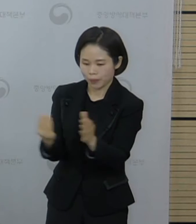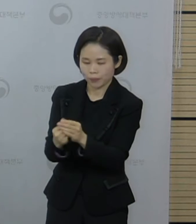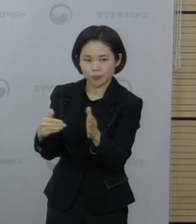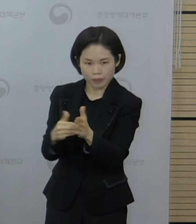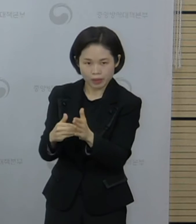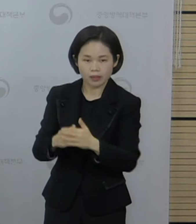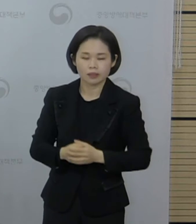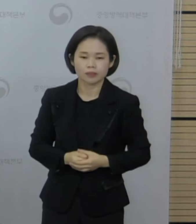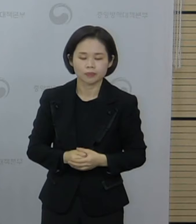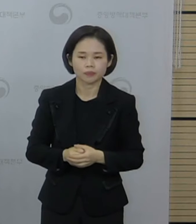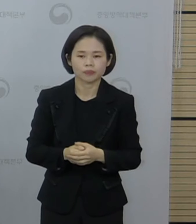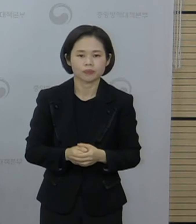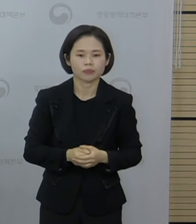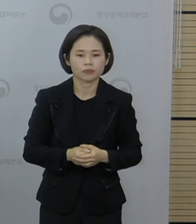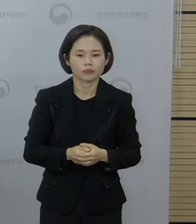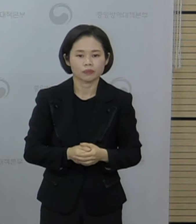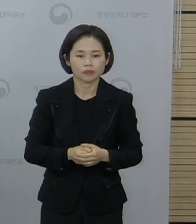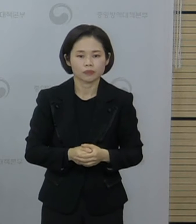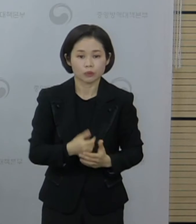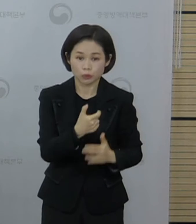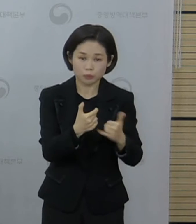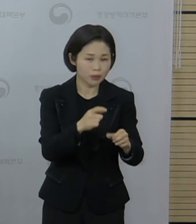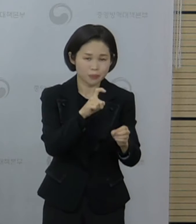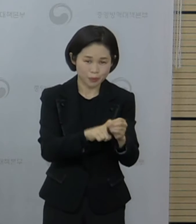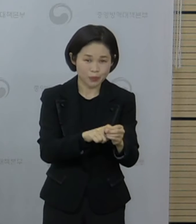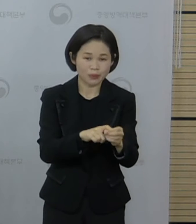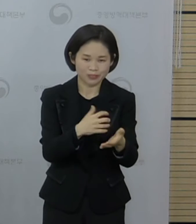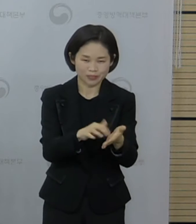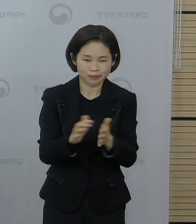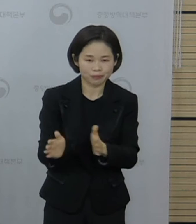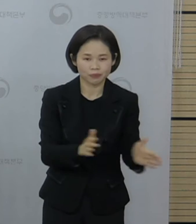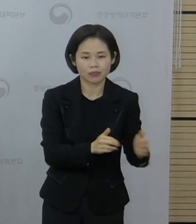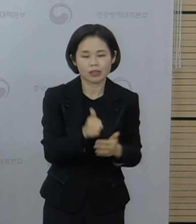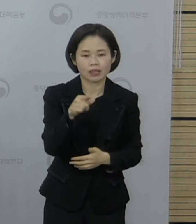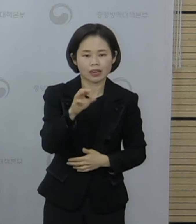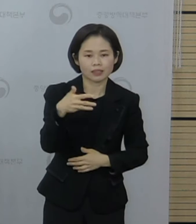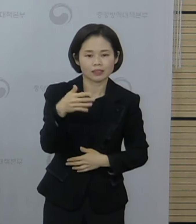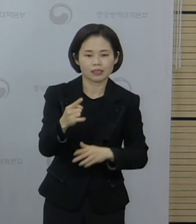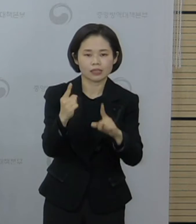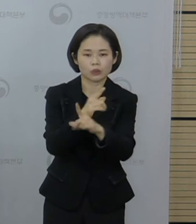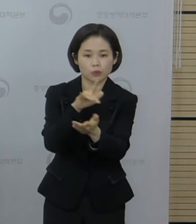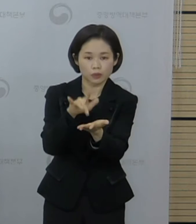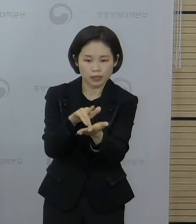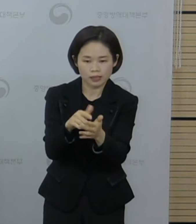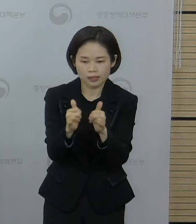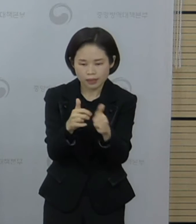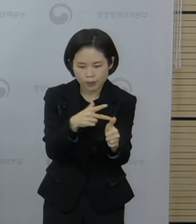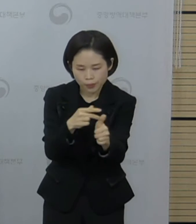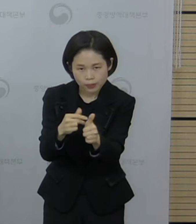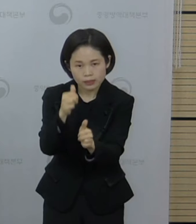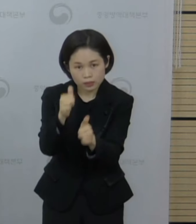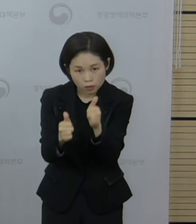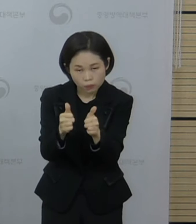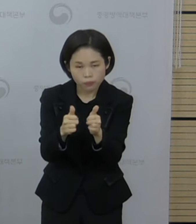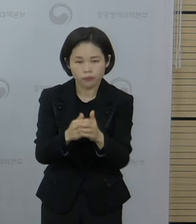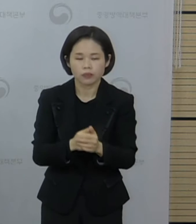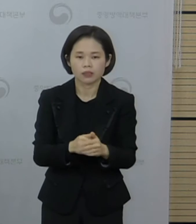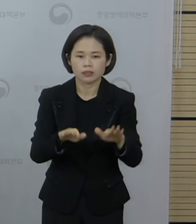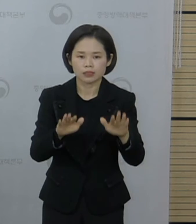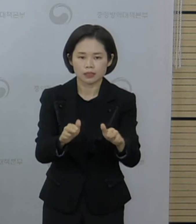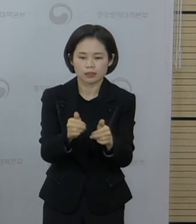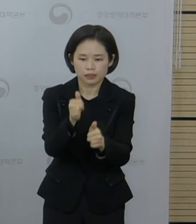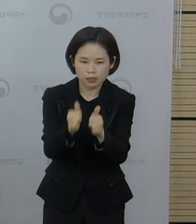아 다음으로 항체 치료제 인상 시험과 관련하여 현재 인상이